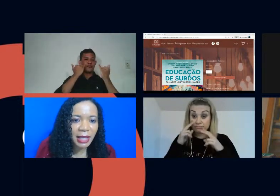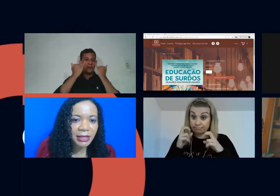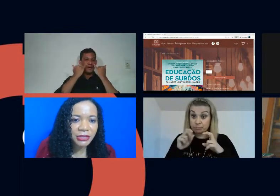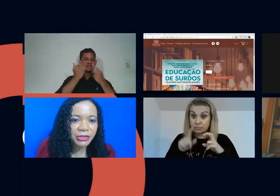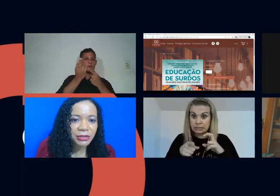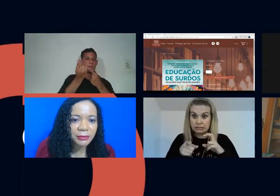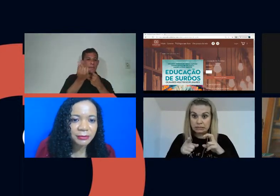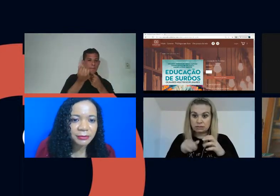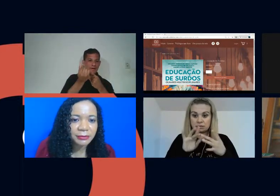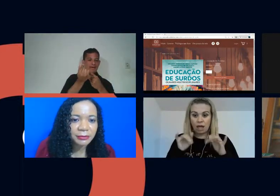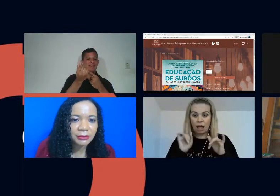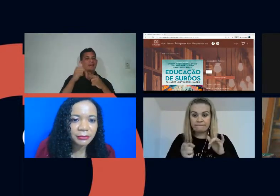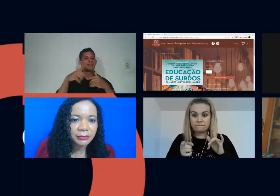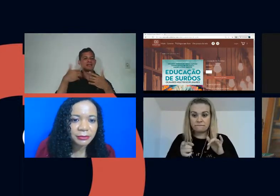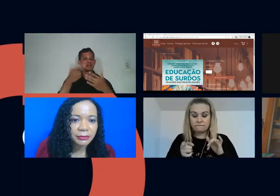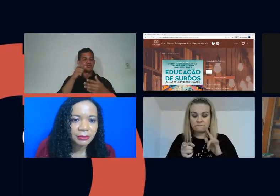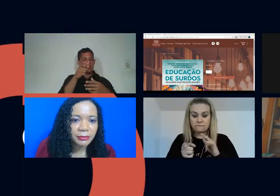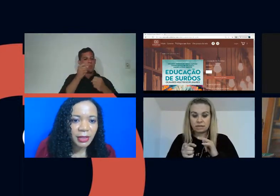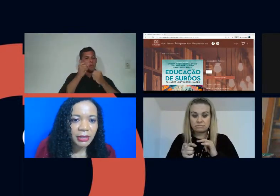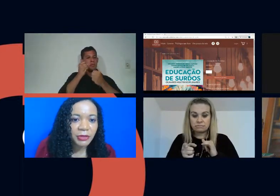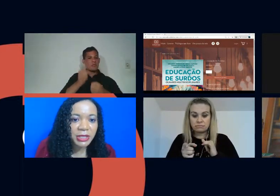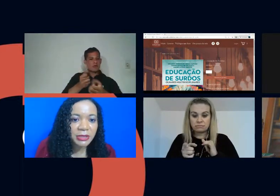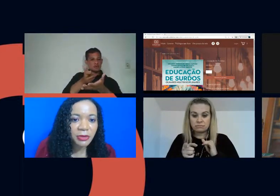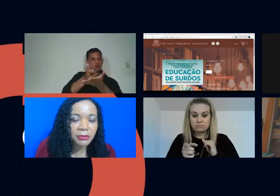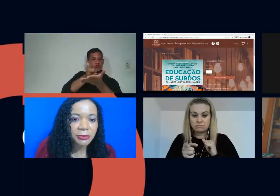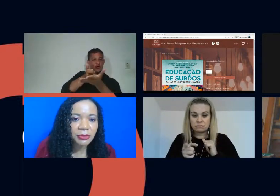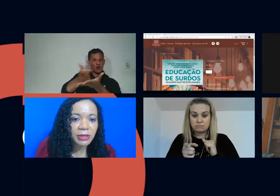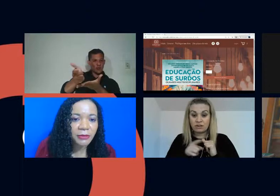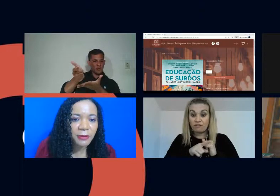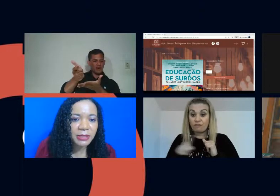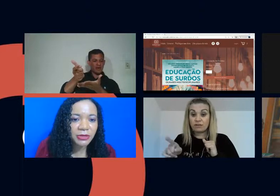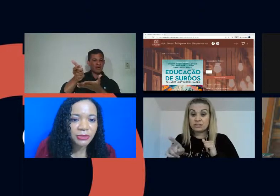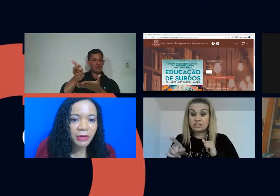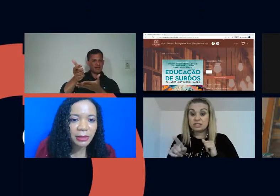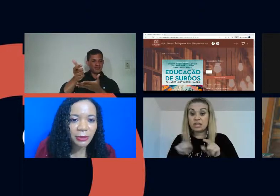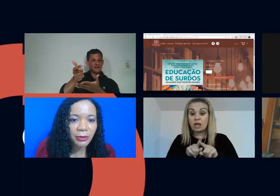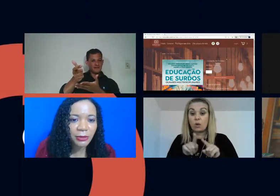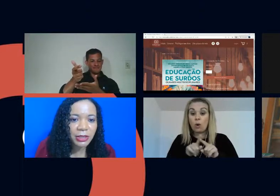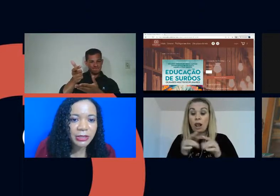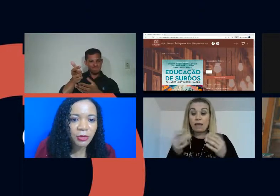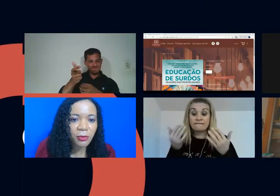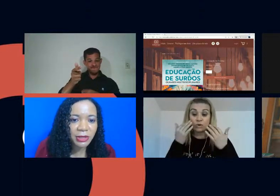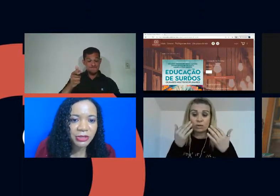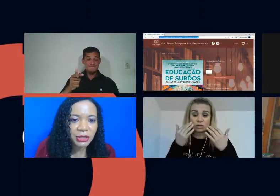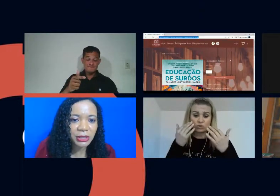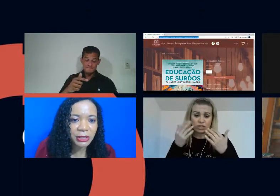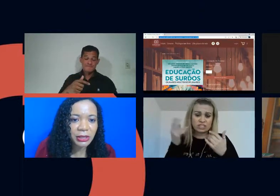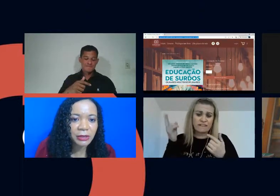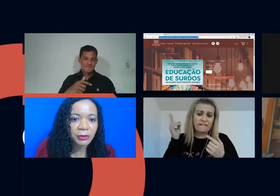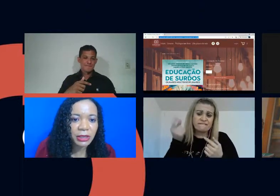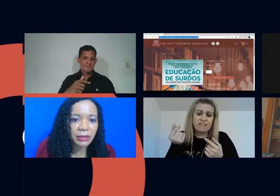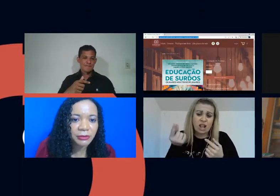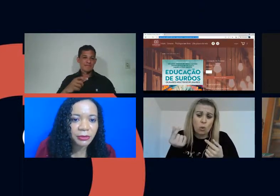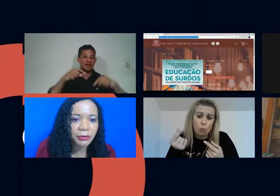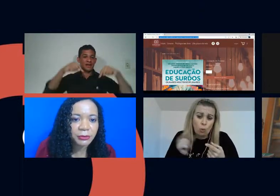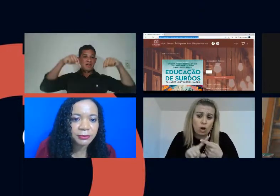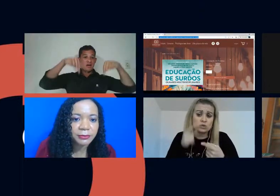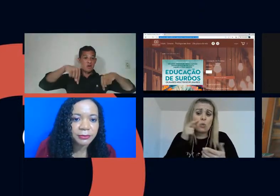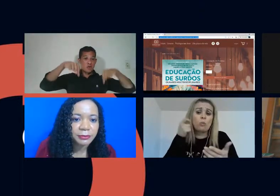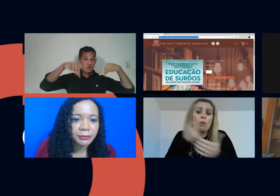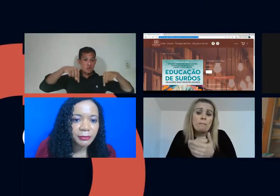nesse site e vocês vão ter informações de valores, como adquirir o